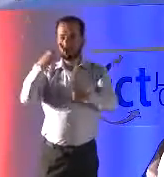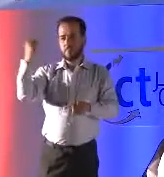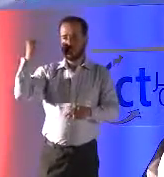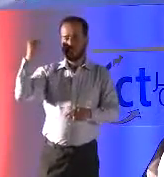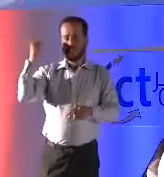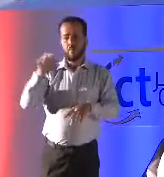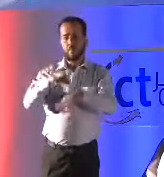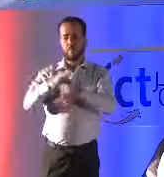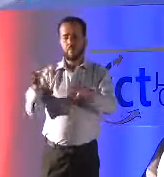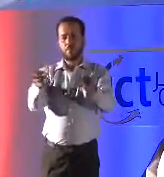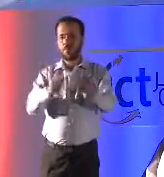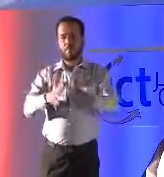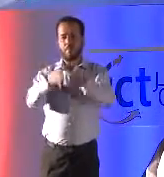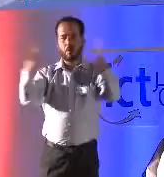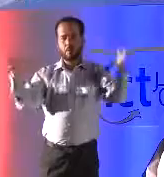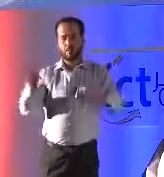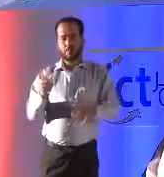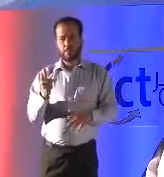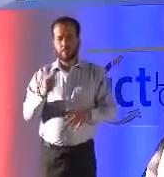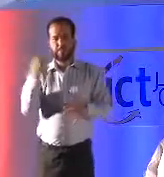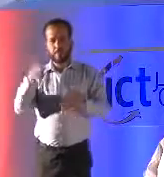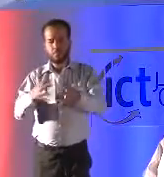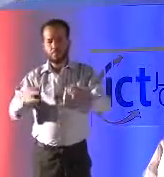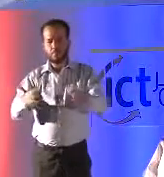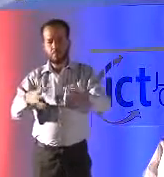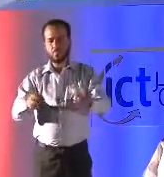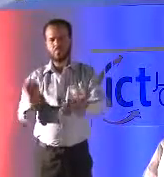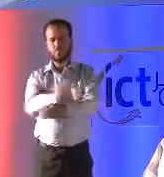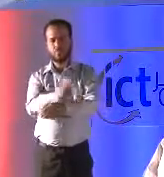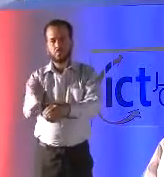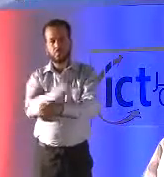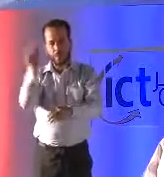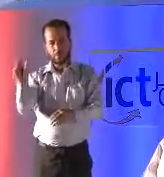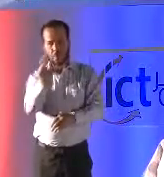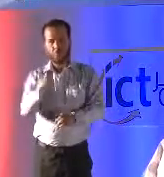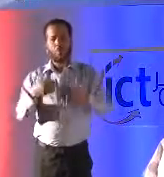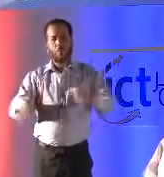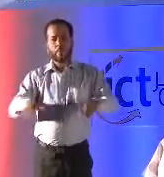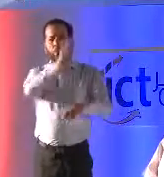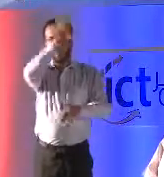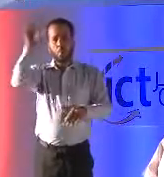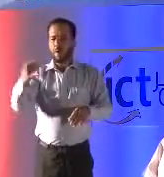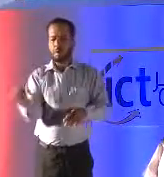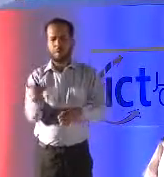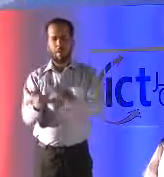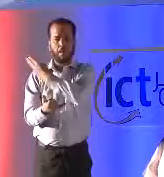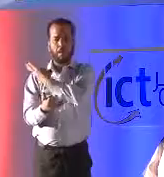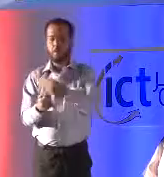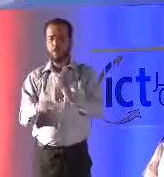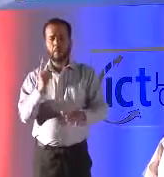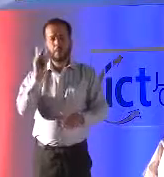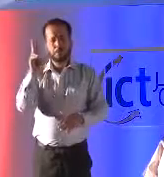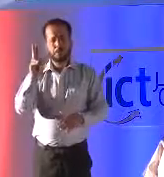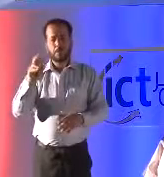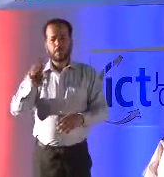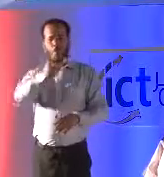عدد واسع من أو نطاق واسع من الحلول التكنولوجية الذي متوفرة لأشخاص ذوي الإعاقة في الغرب، ولكن